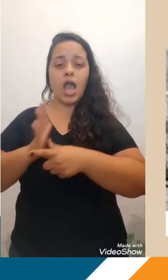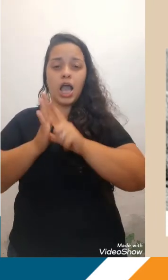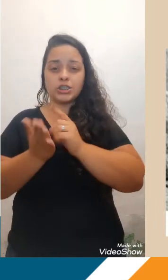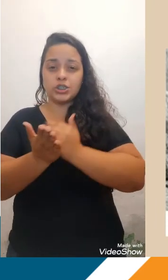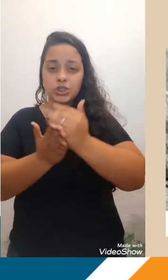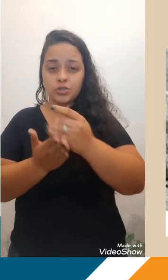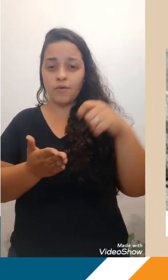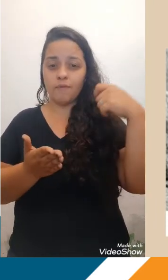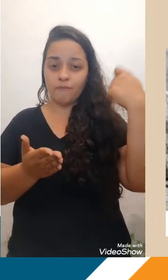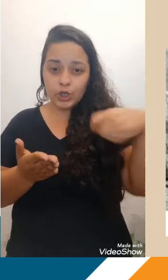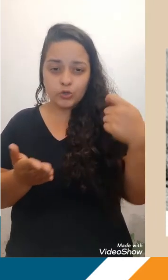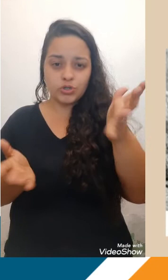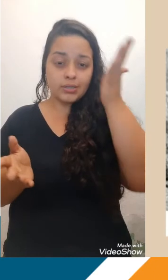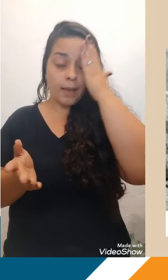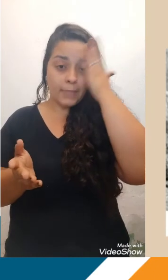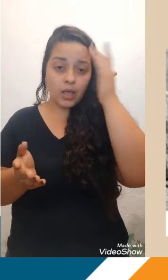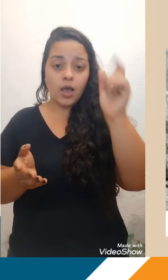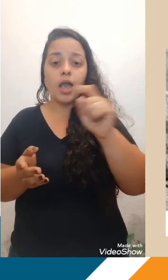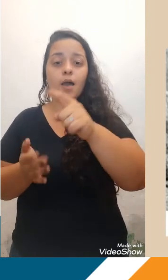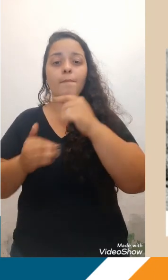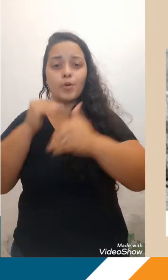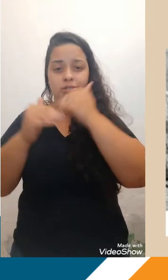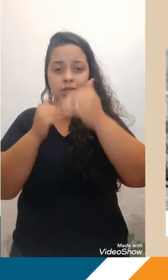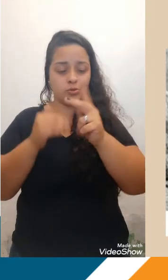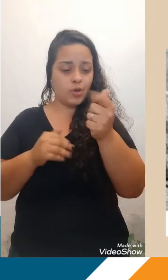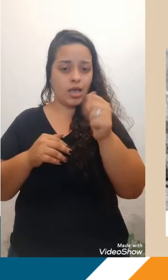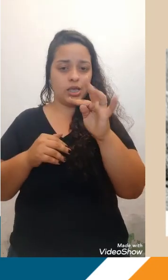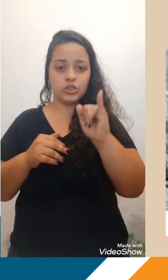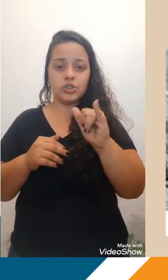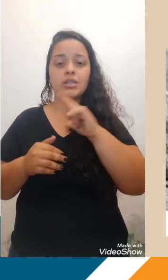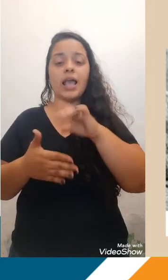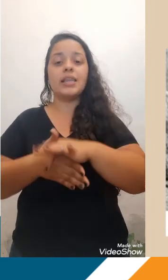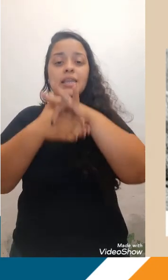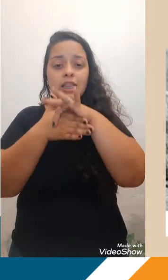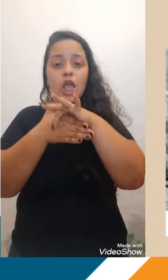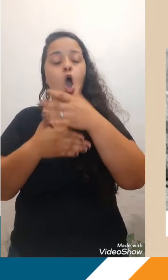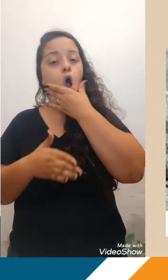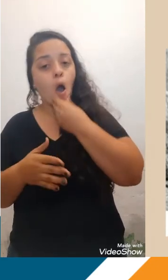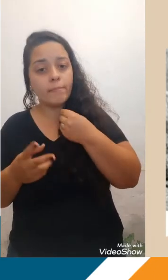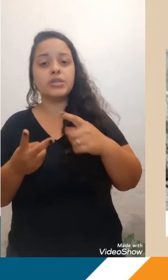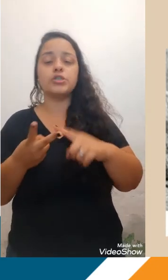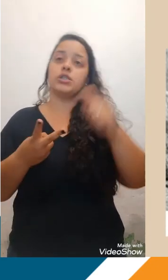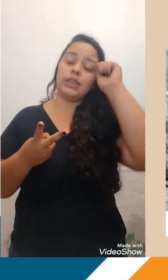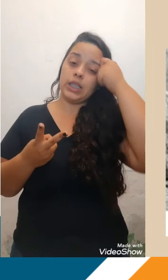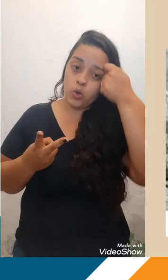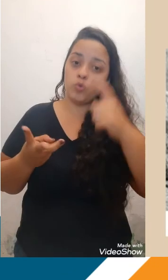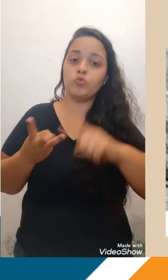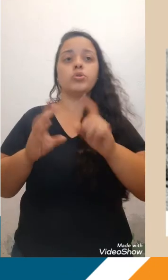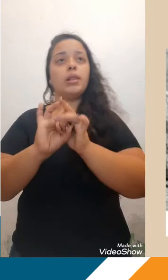desse vídeo, já sabemos que o processo de independência do Haiti foi liderado por homens